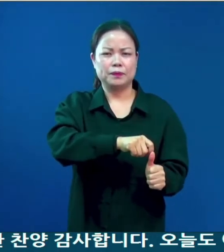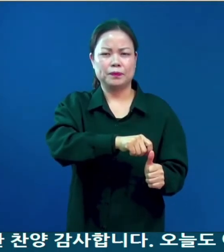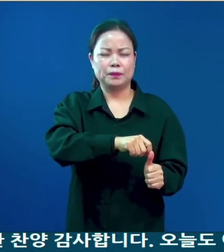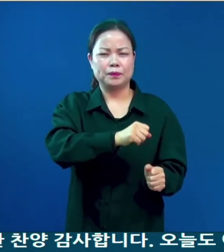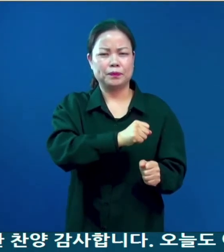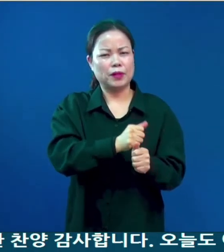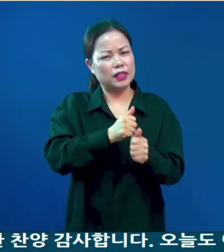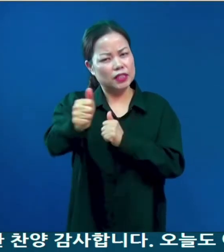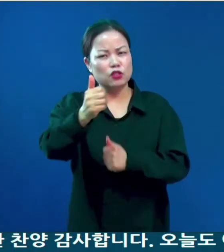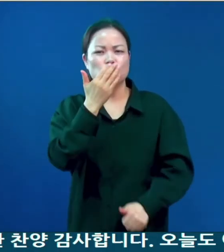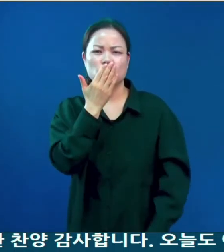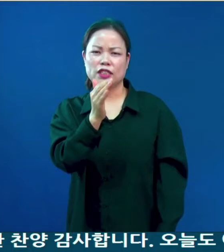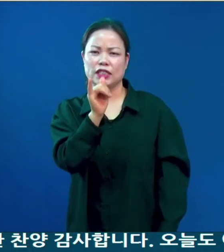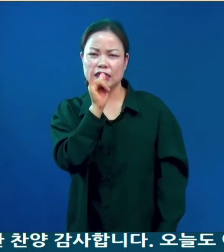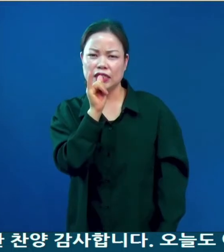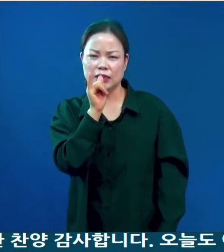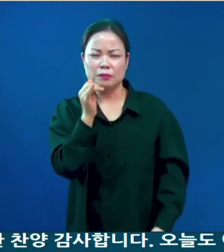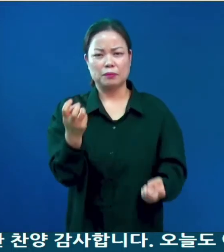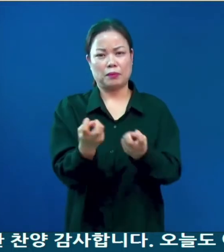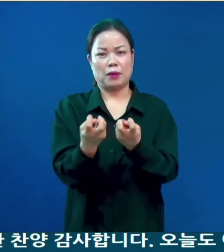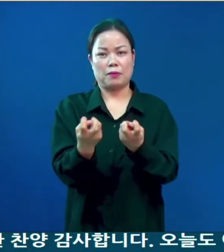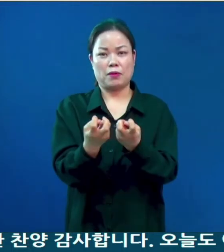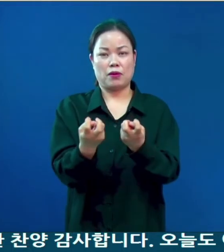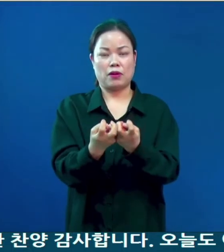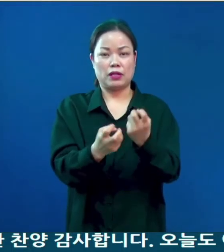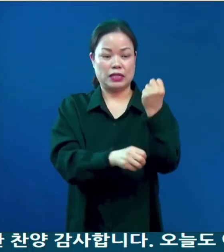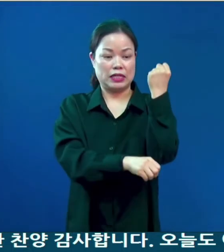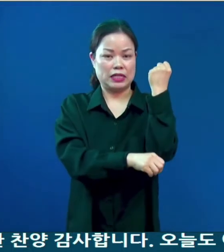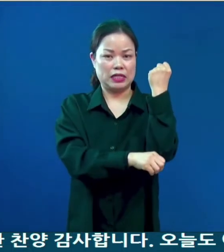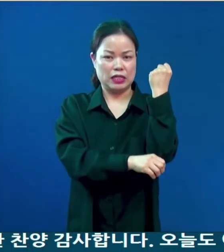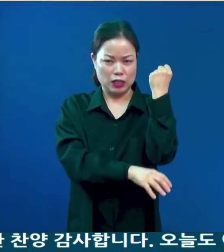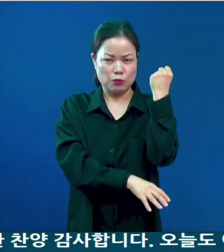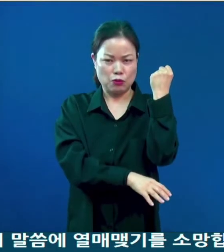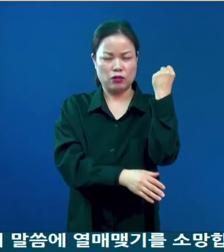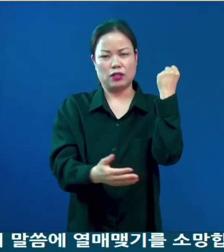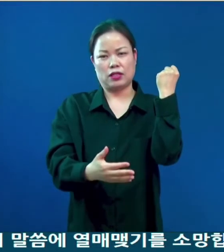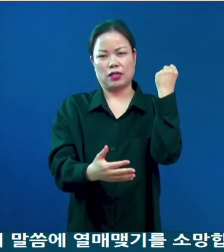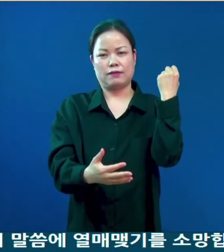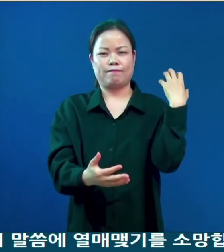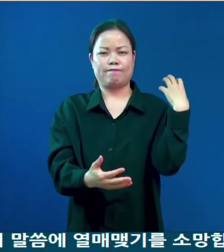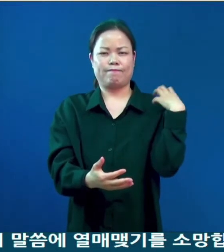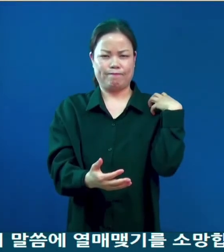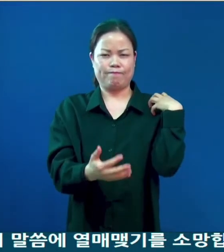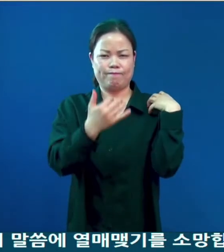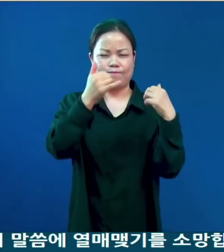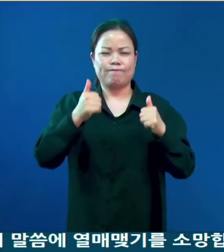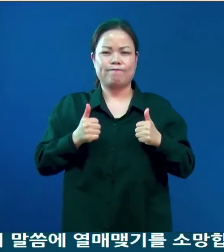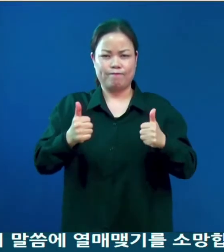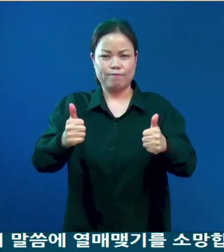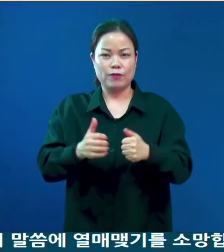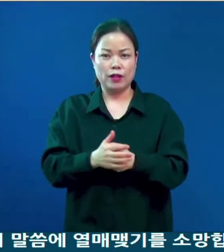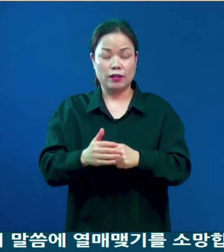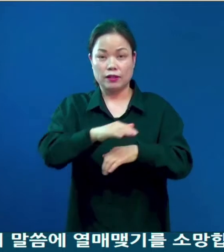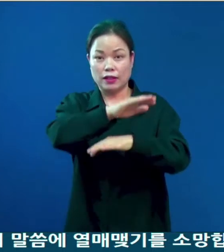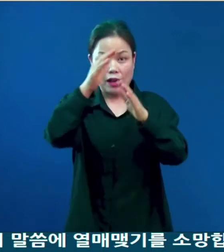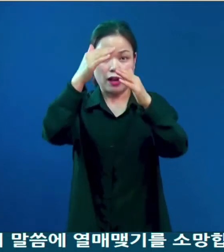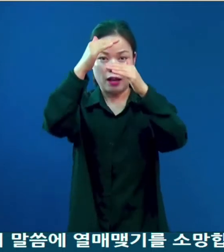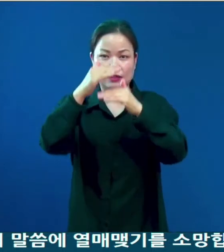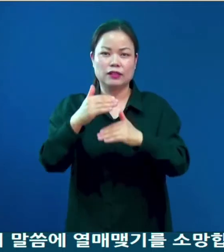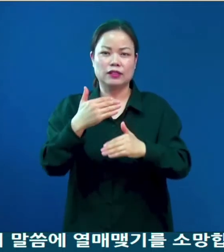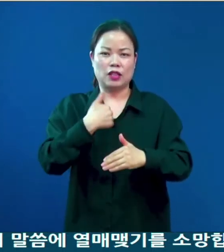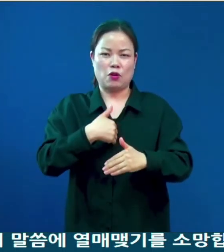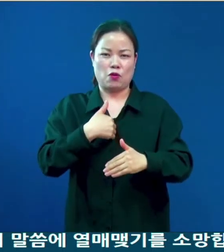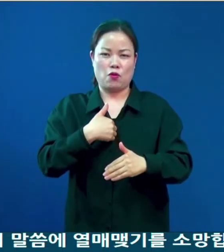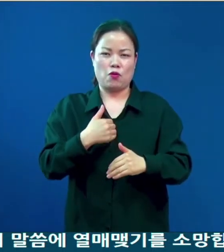비결 하면서 보통 하는 말이 기본기에 충실하라. 기본기에 충실하라. 다 아는 이야기이실